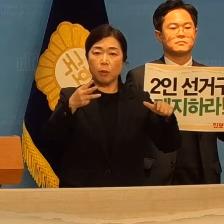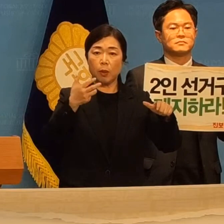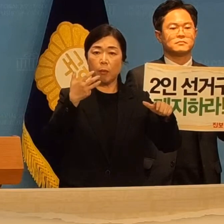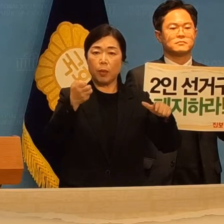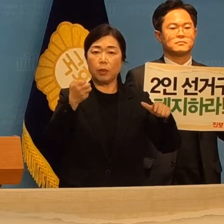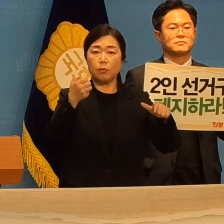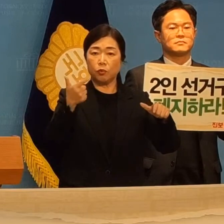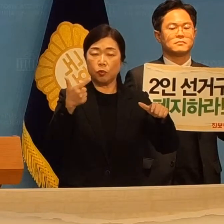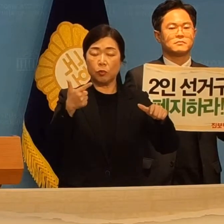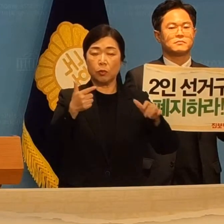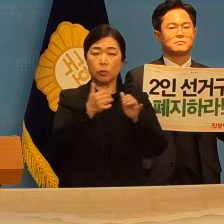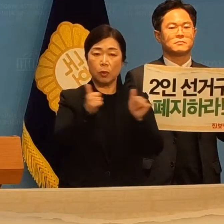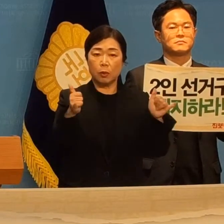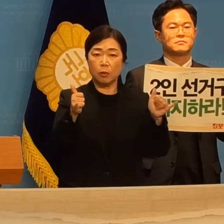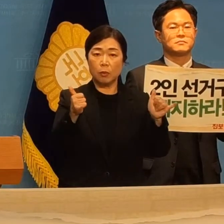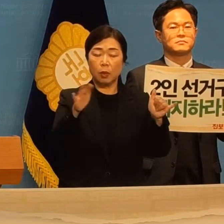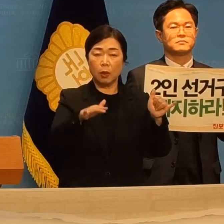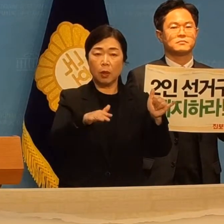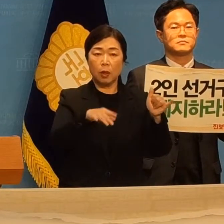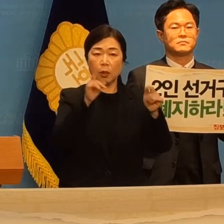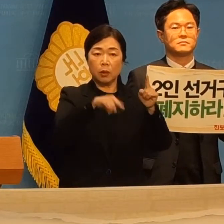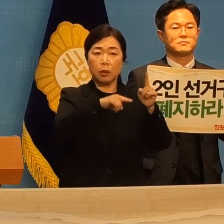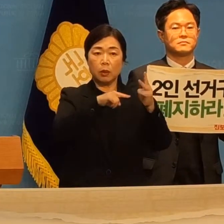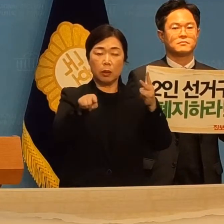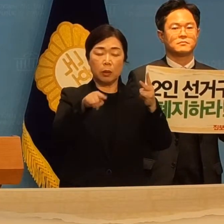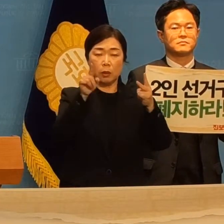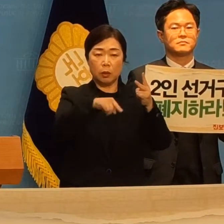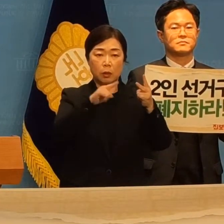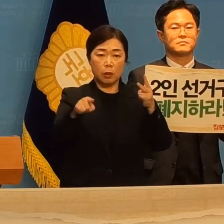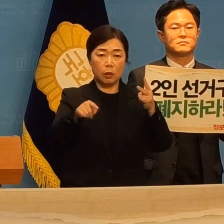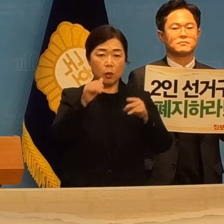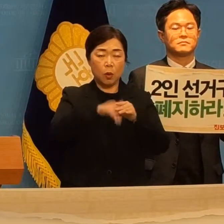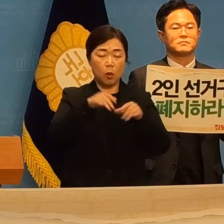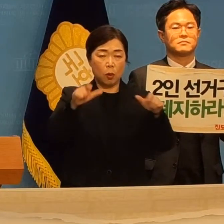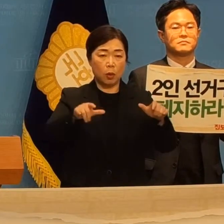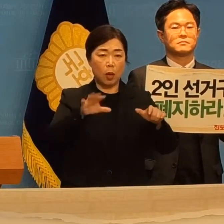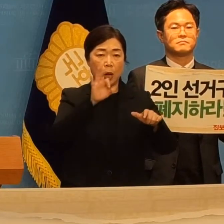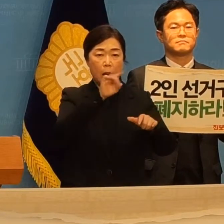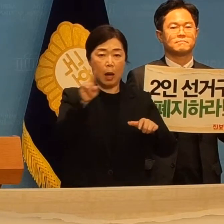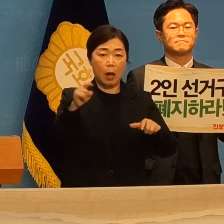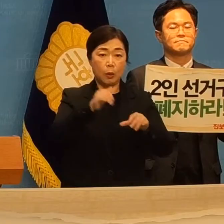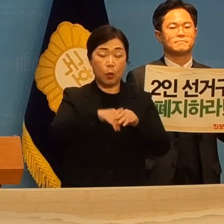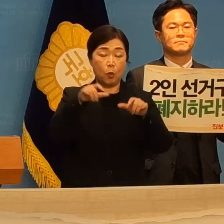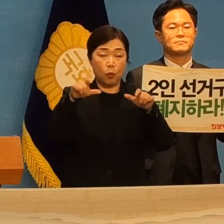1,386명입니다. 그런데 2인 선거구 중 아 선거구 인구는 9만